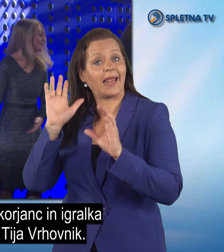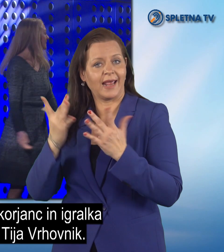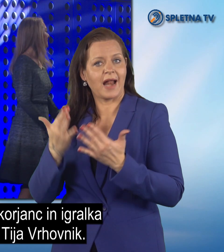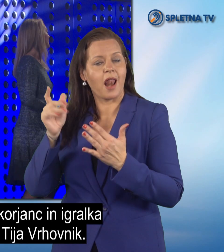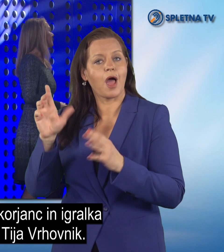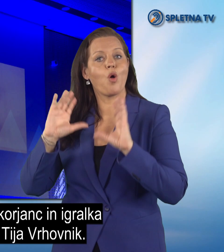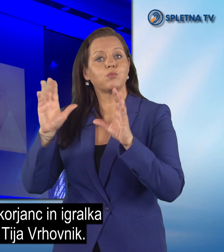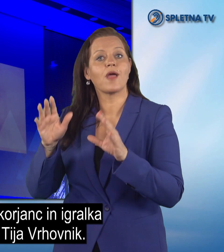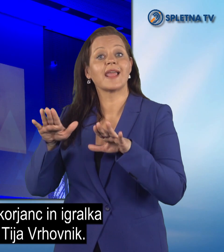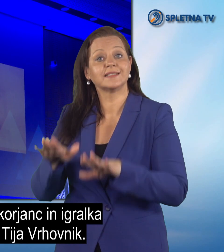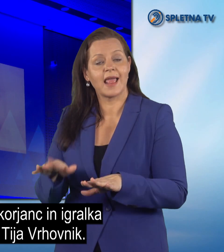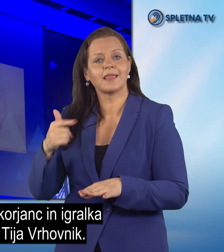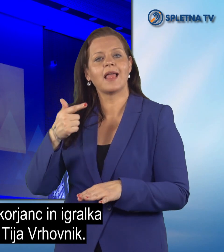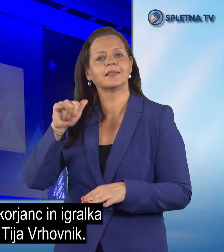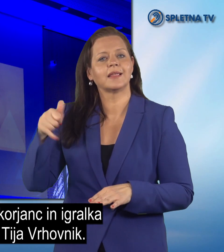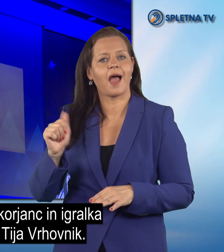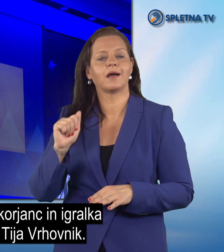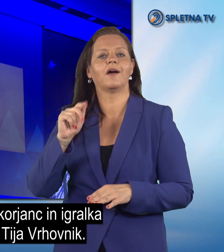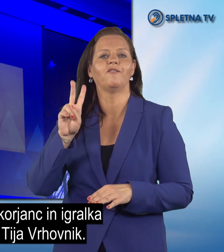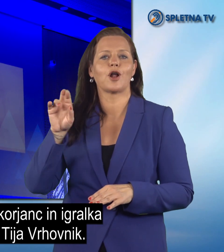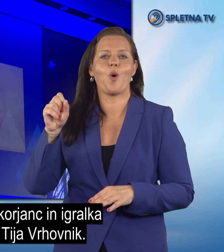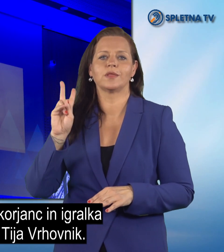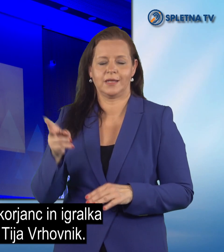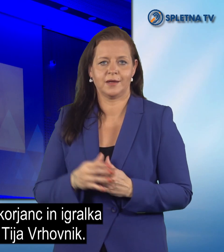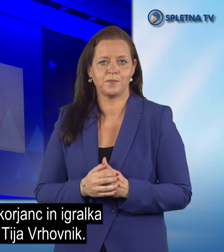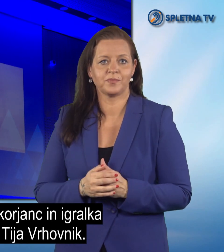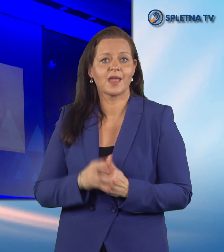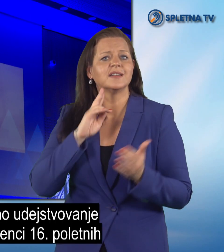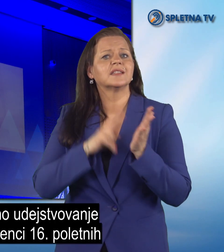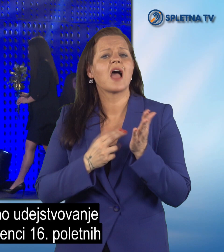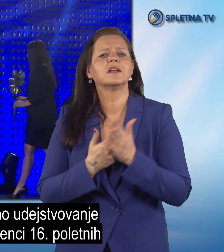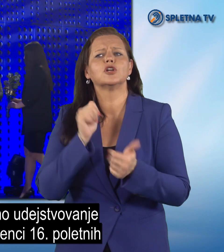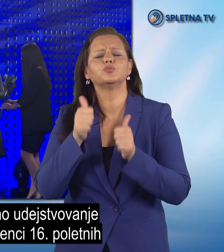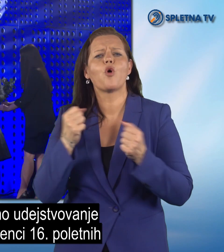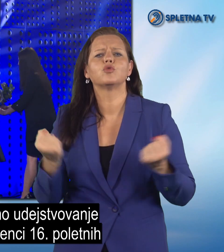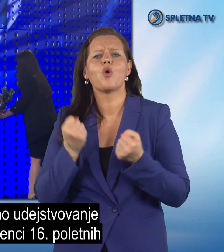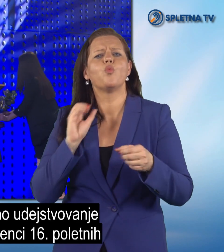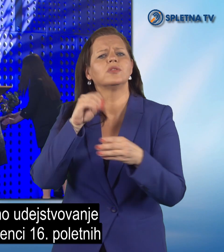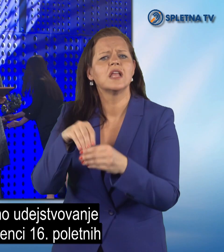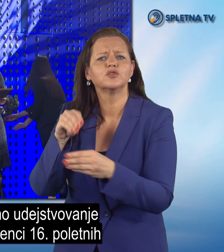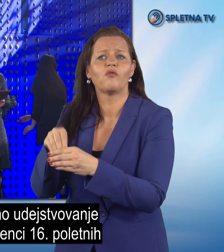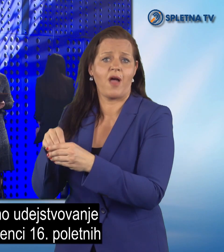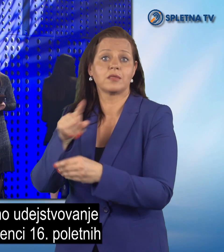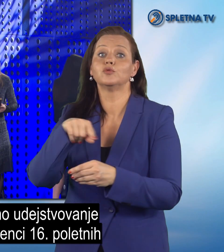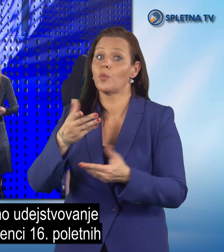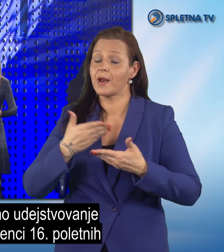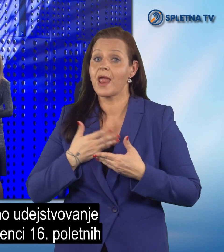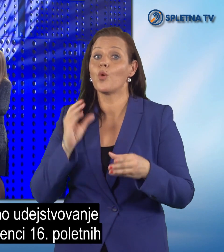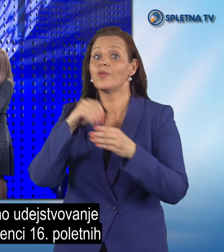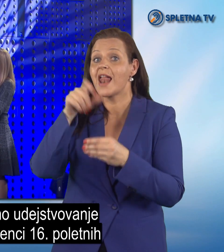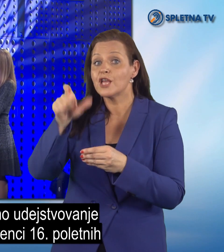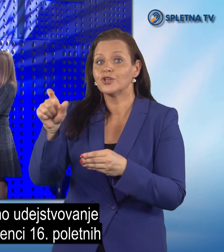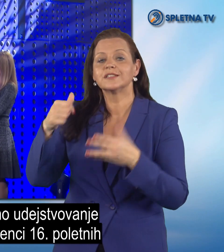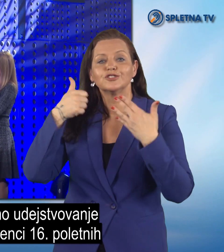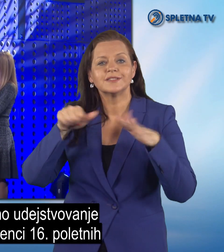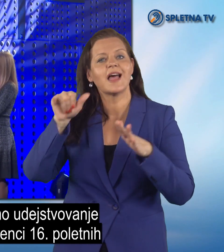in igralka odbojke sede Tija Vrhovnik. Znake za športno udejstvovanje so prejeli